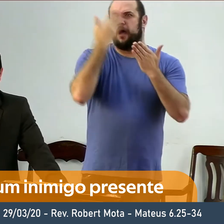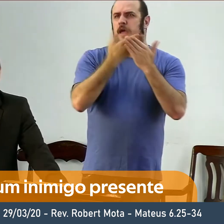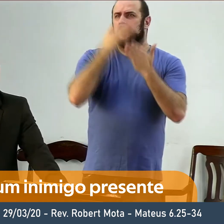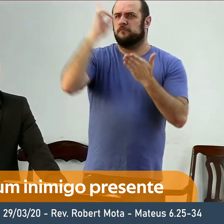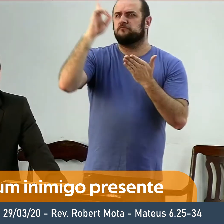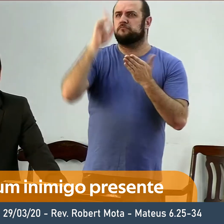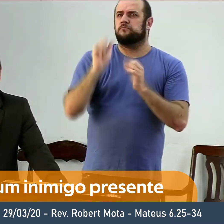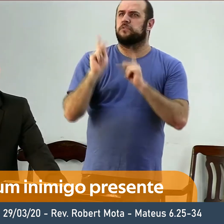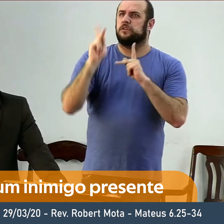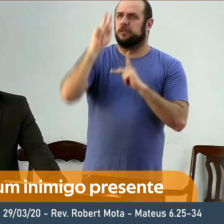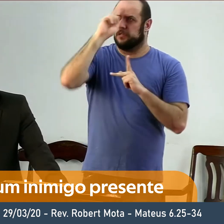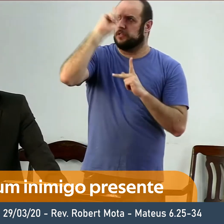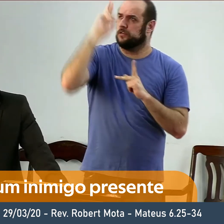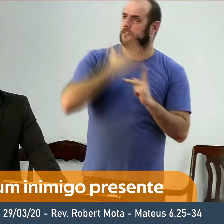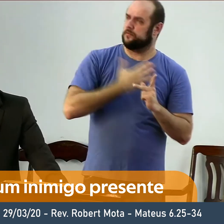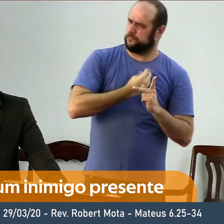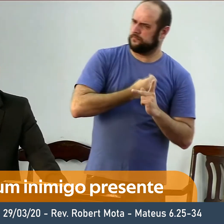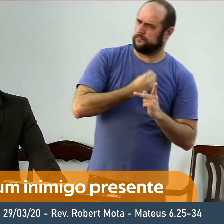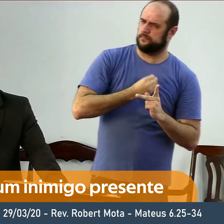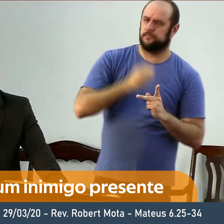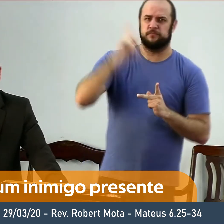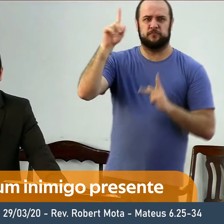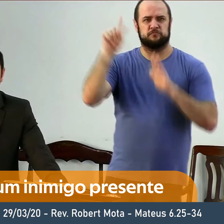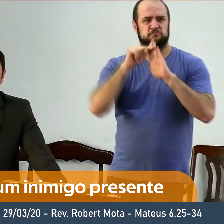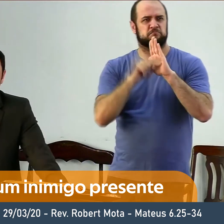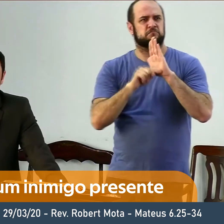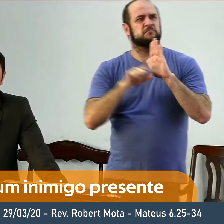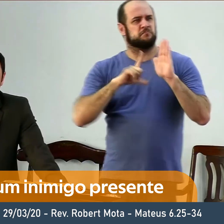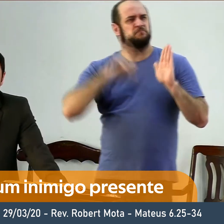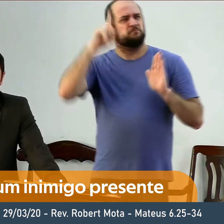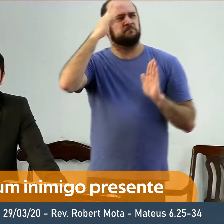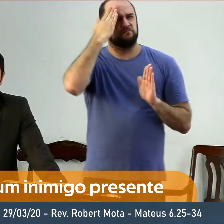Senhor, soberano, Criador de todas as coisas, eu confio sim nele.